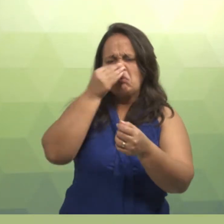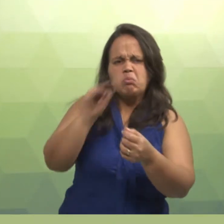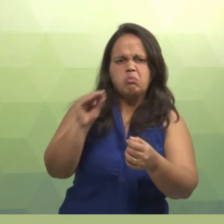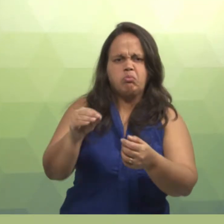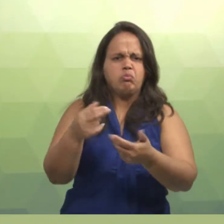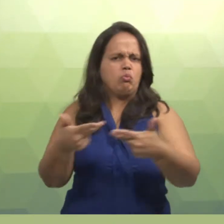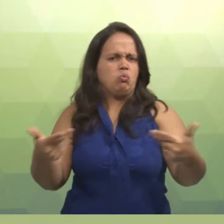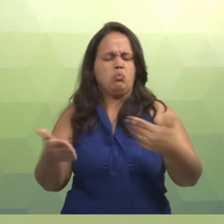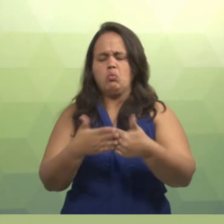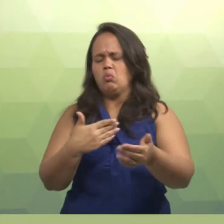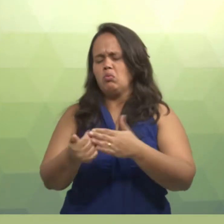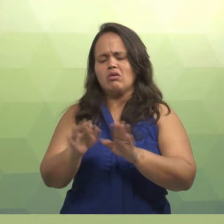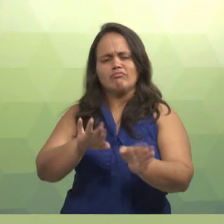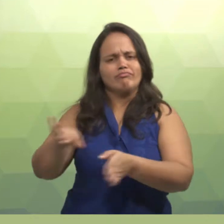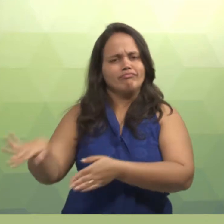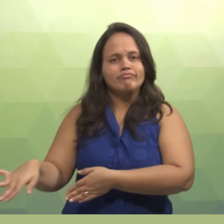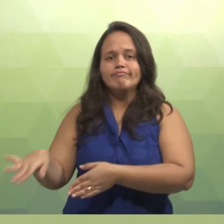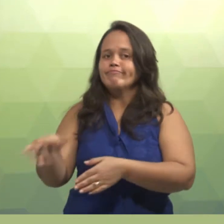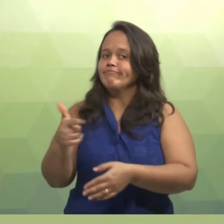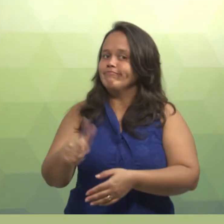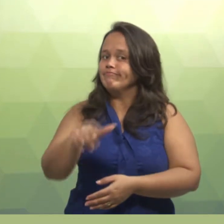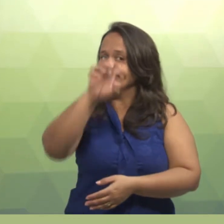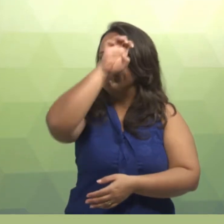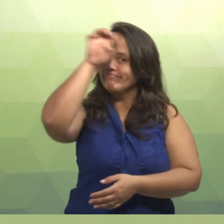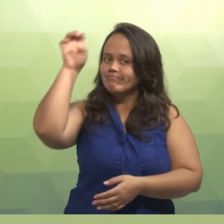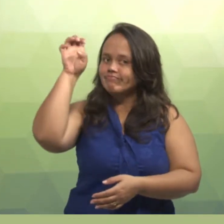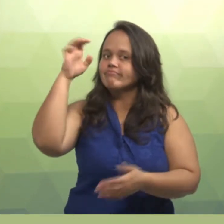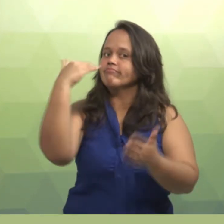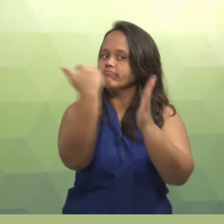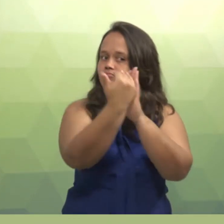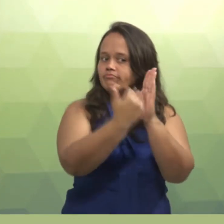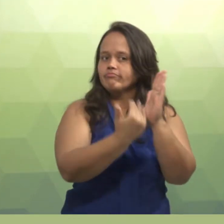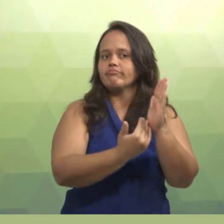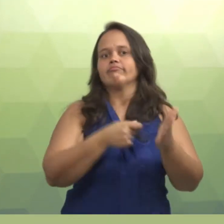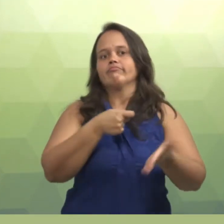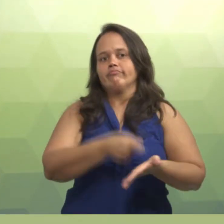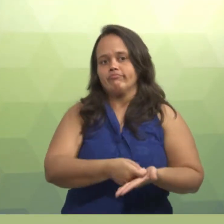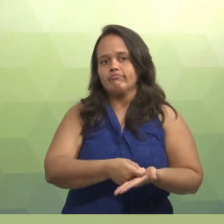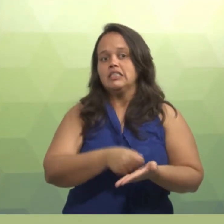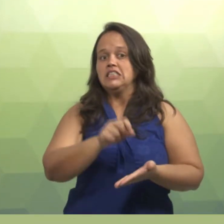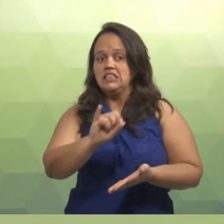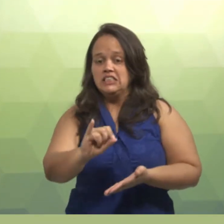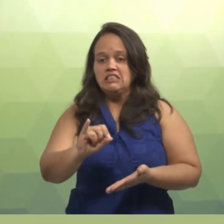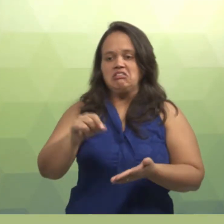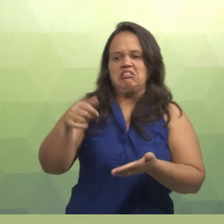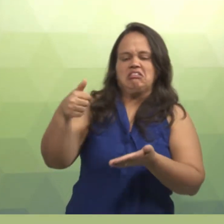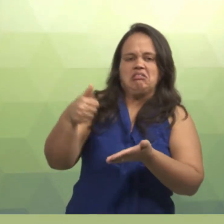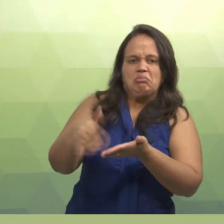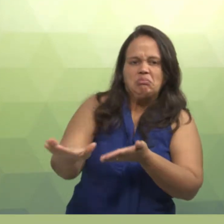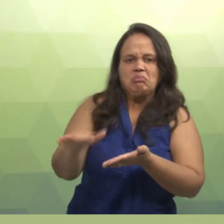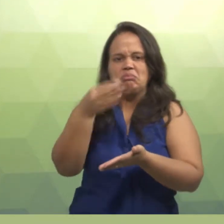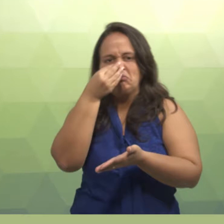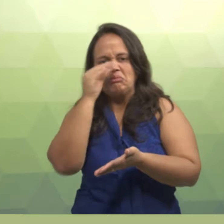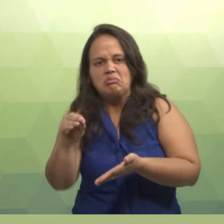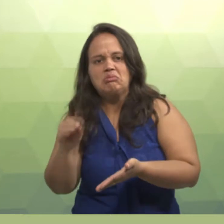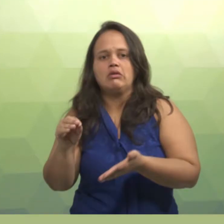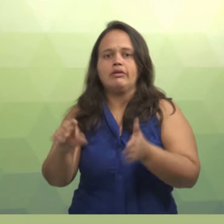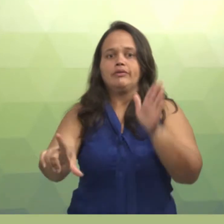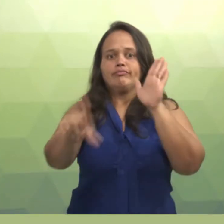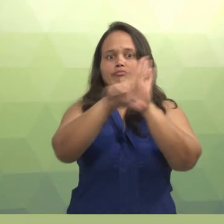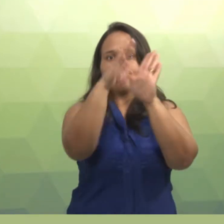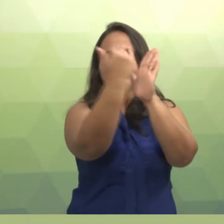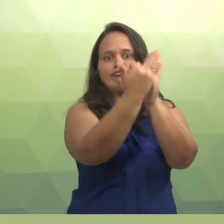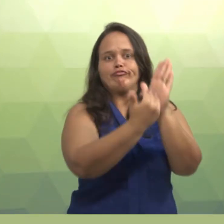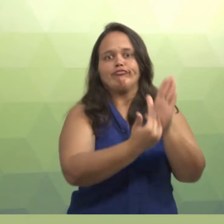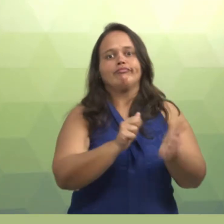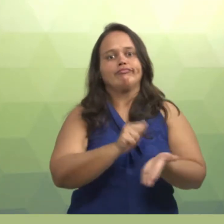não sendo uma conduta ética a que despreza essas determinações, sujeitando-se assim às penalizações previstas